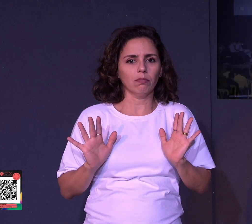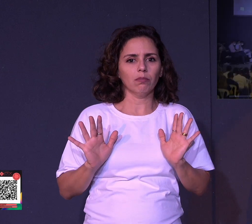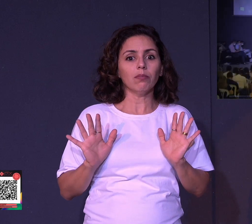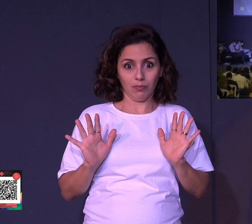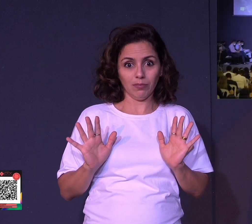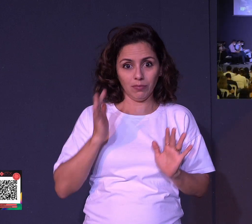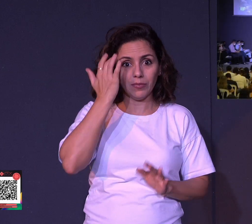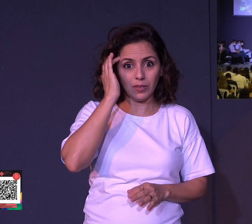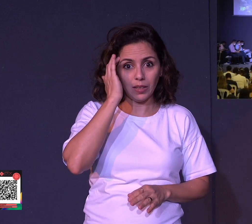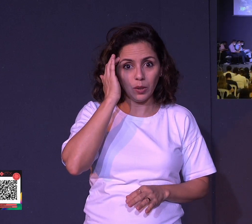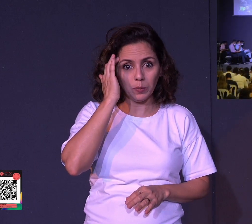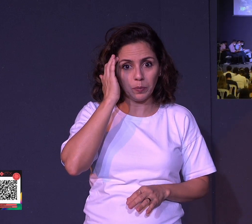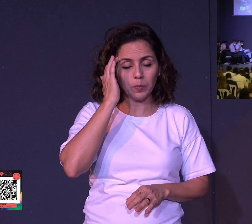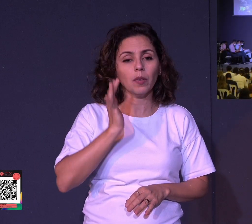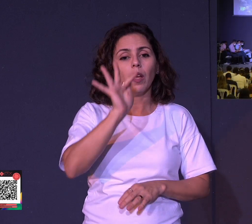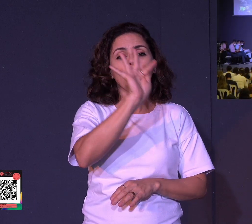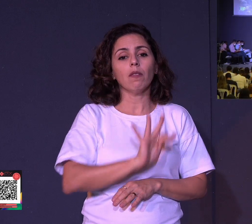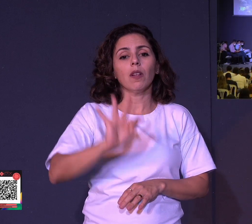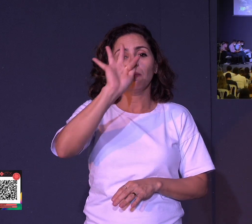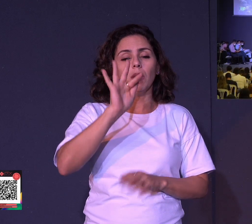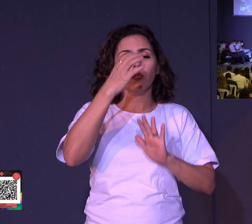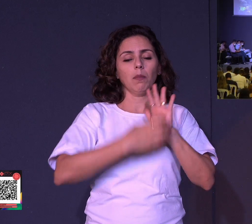Filipenses capítulo 4, verso 8.